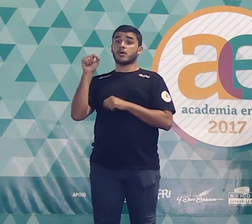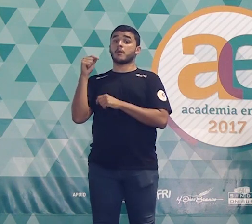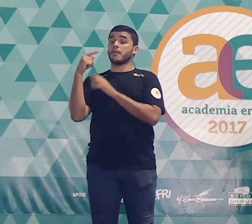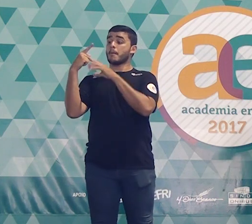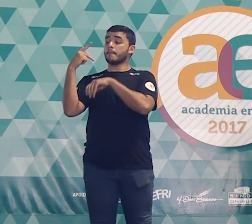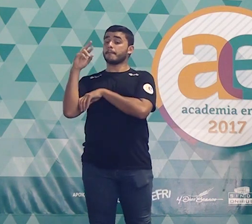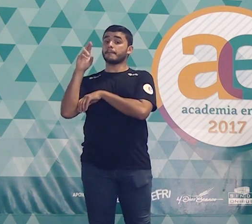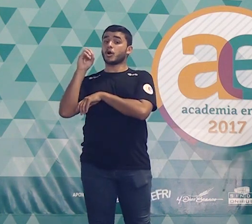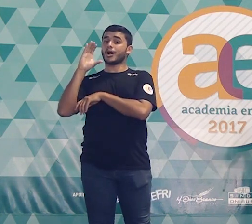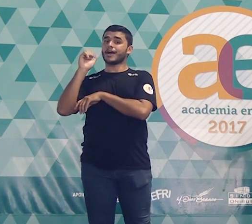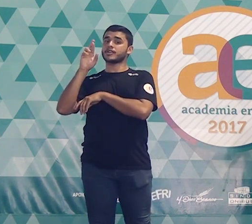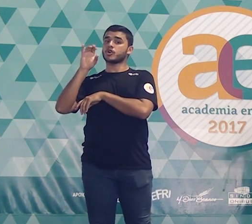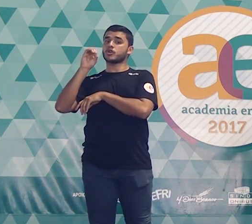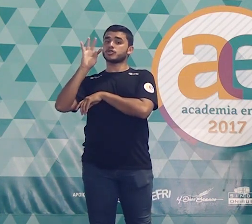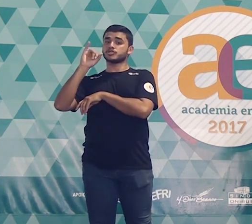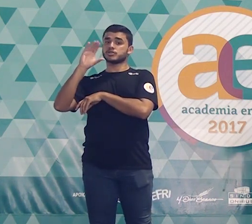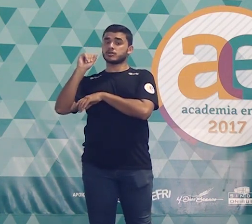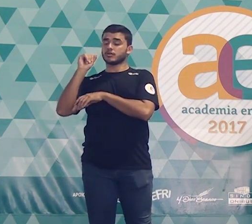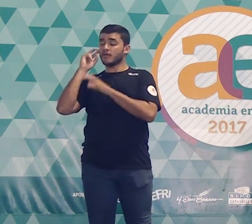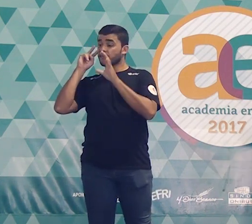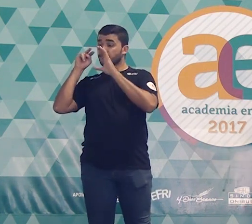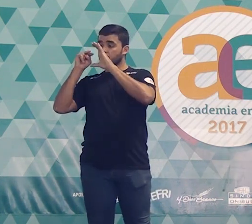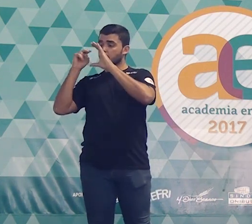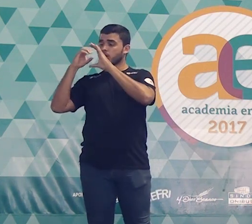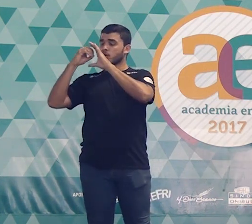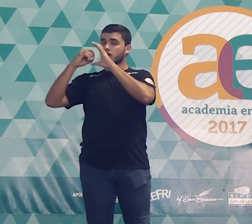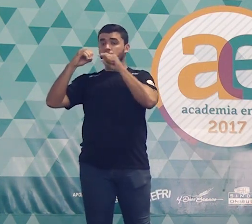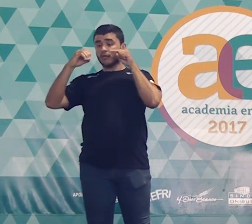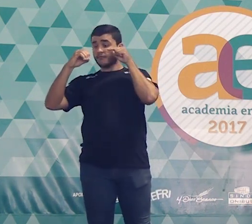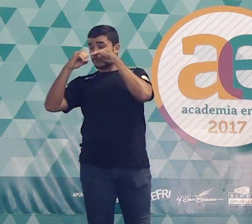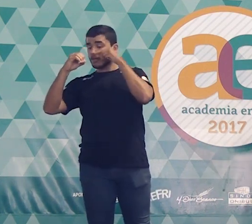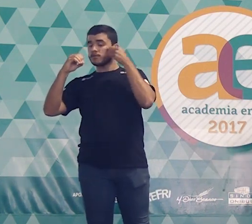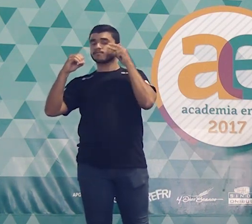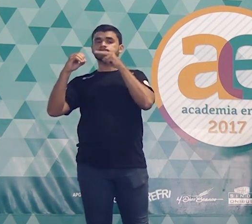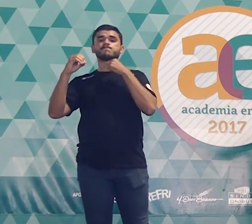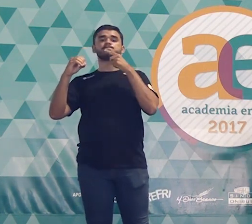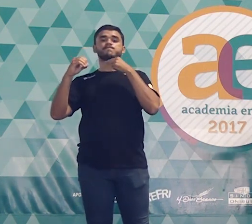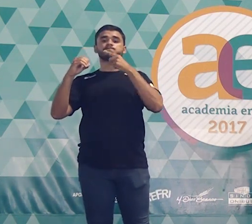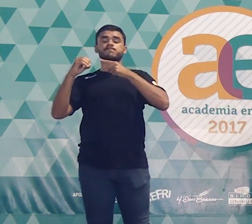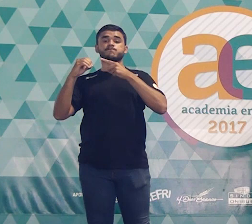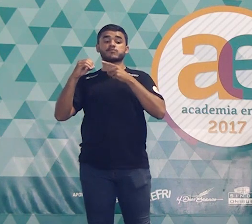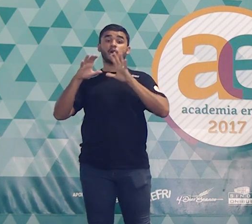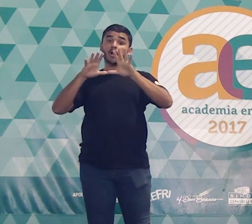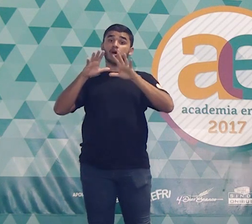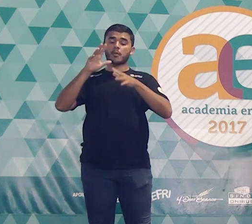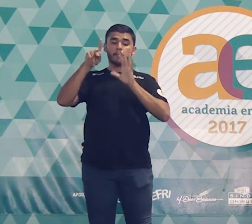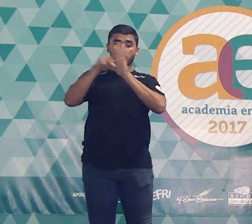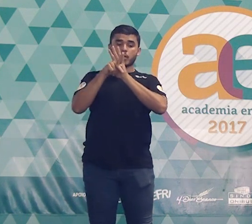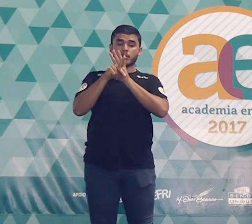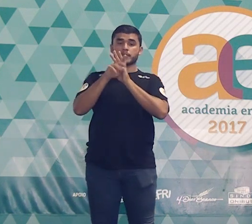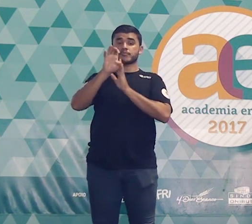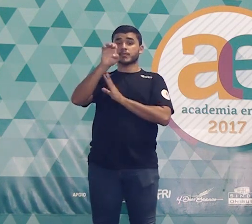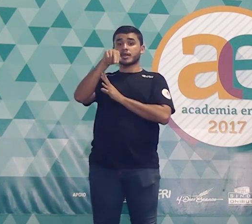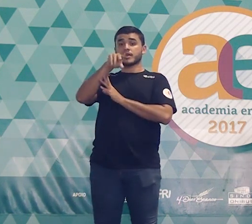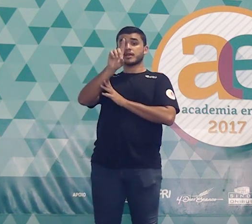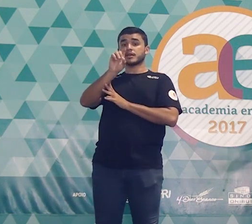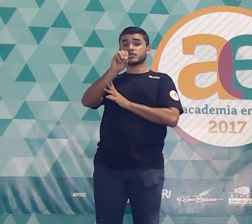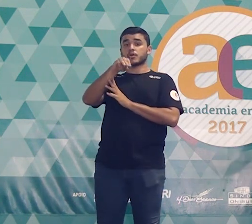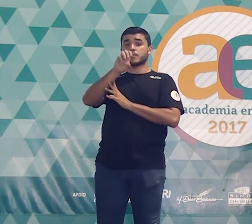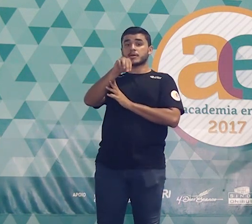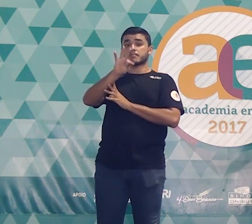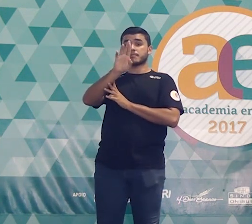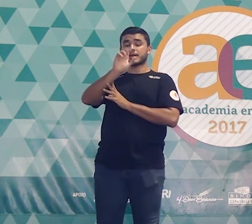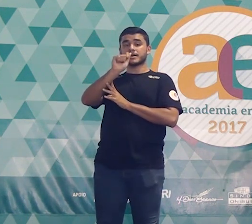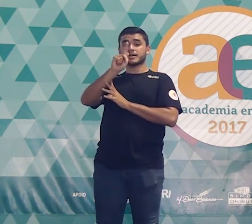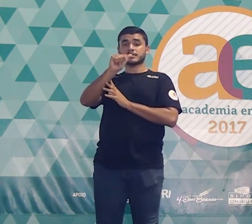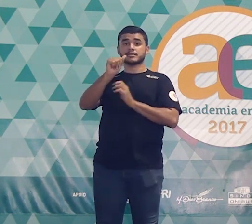delimitador, que é a carioteca? Olha, a carioteca faz parte do sistema de endomembranas. Só existe sistema de endomembranas na célula